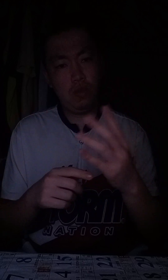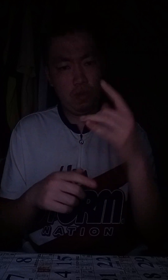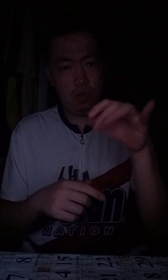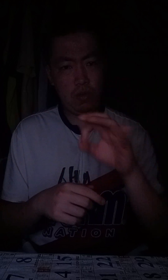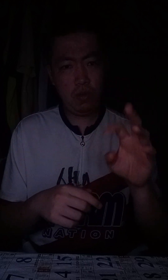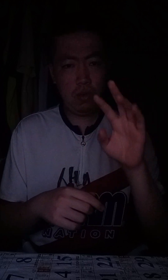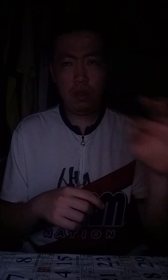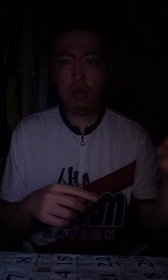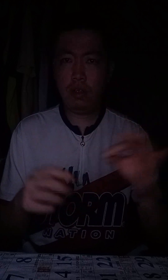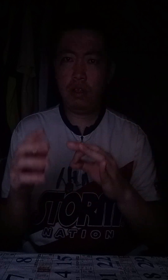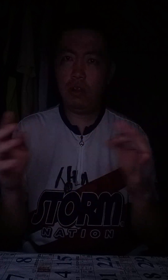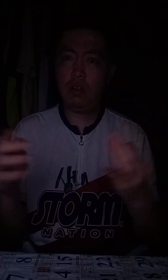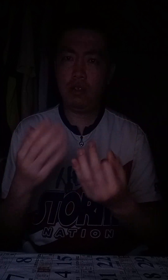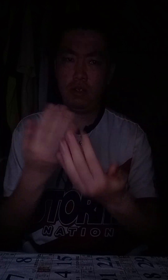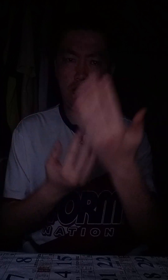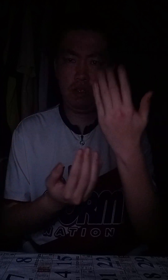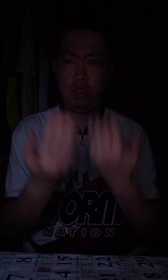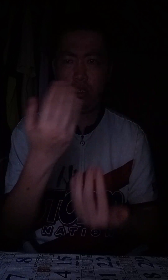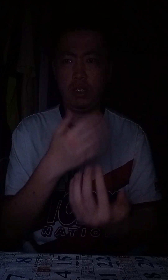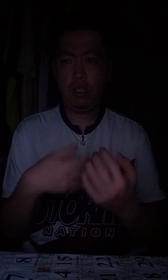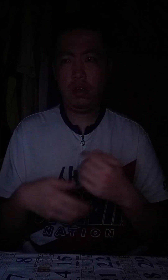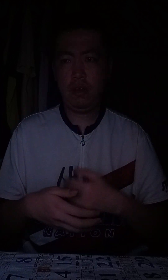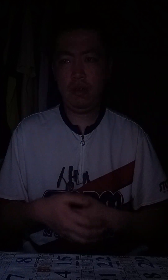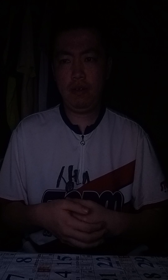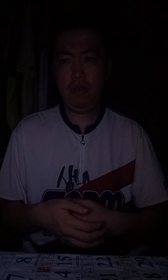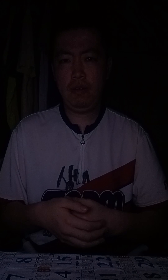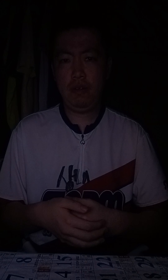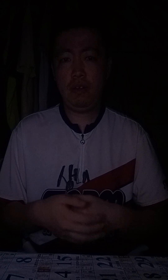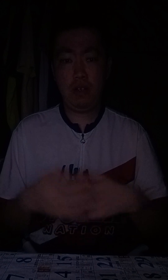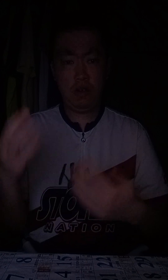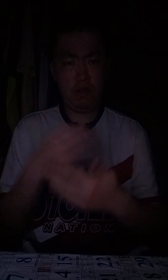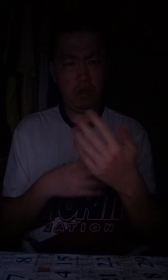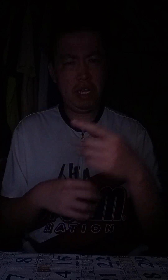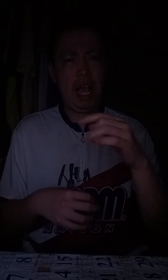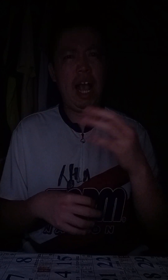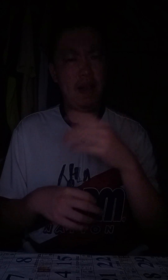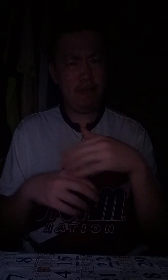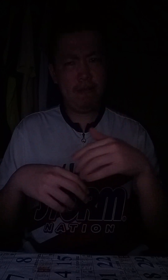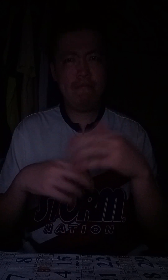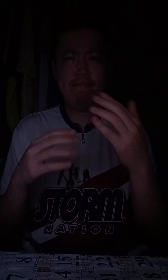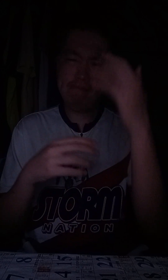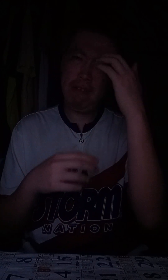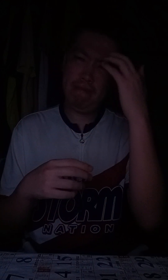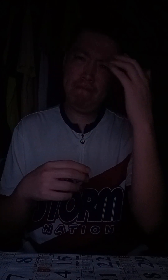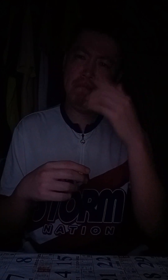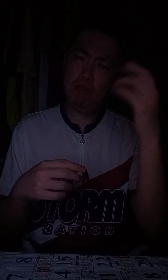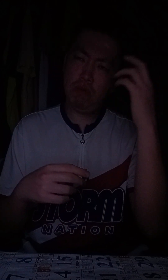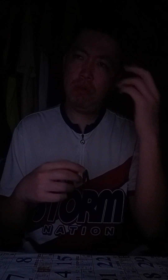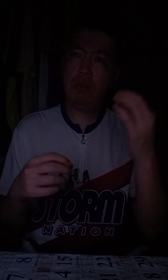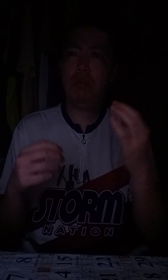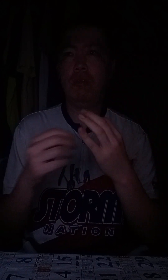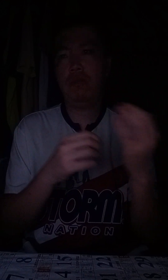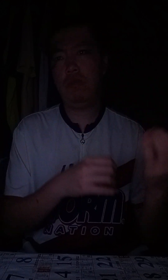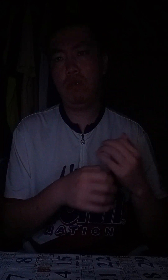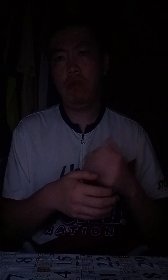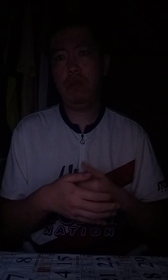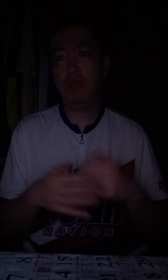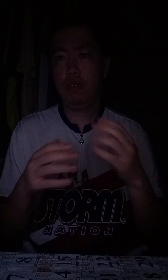3층 모자 공방에서 불이 났습니다. 이 불로 50살 박모 씨가 머리에 상처를 입어 병원으로 옮겨졌고 10명이